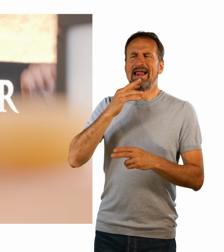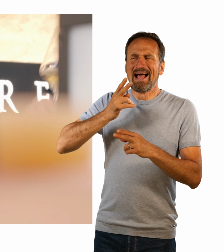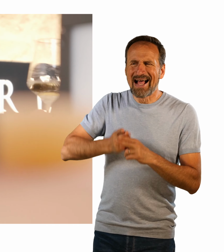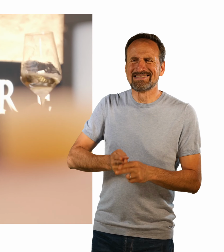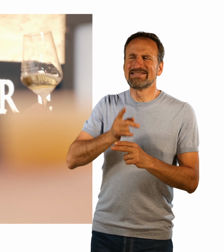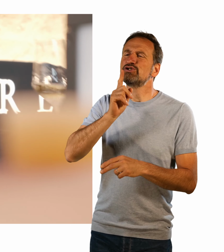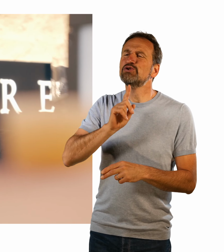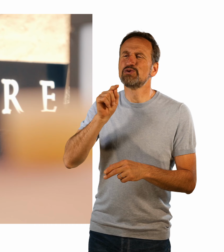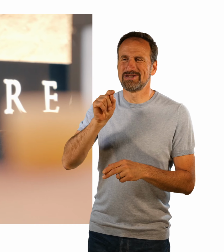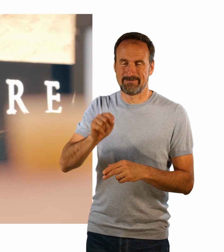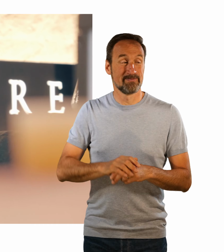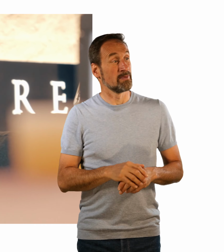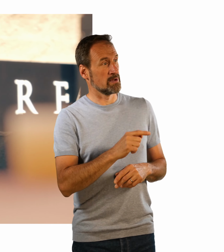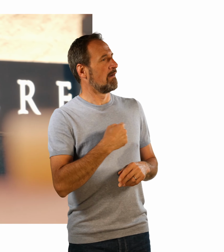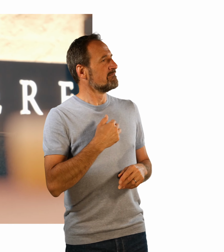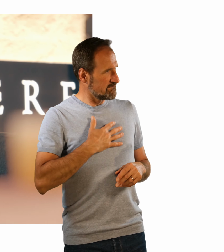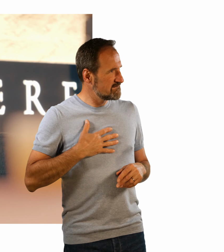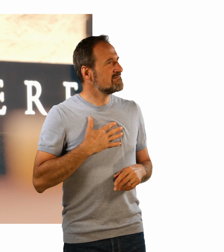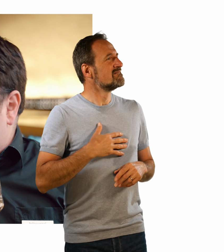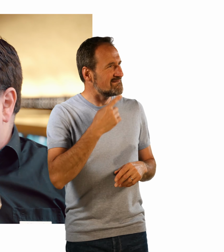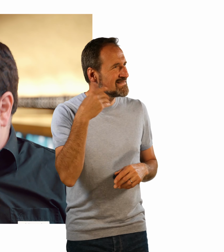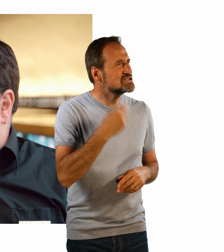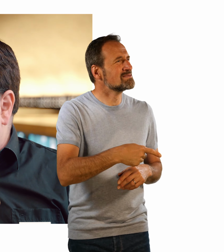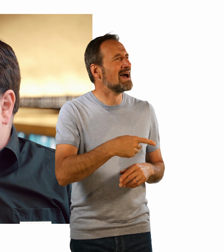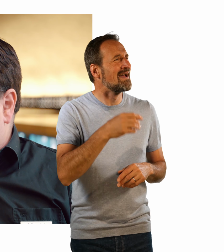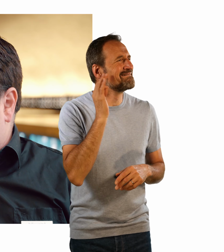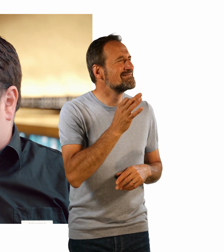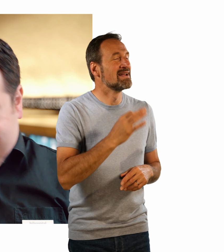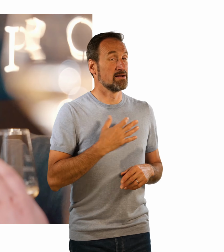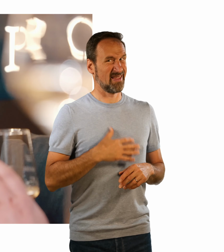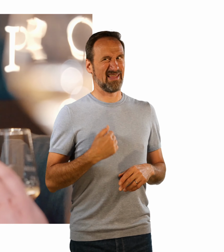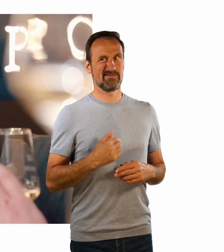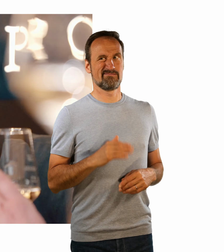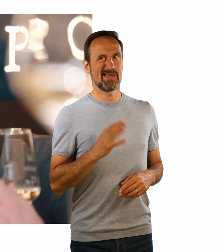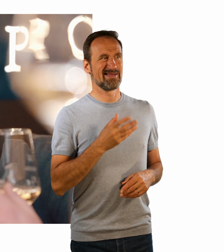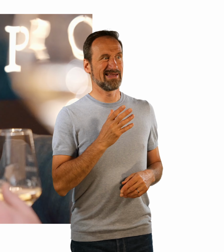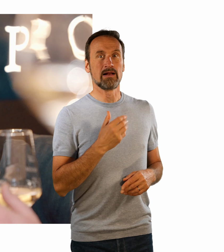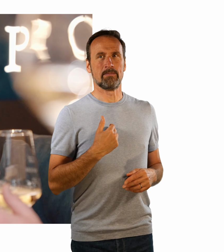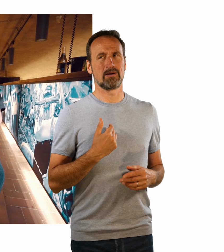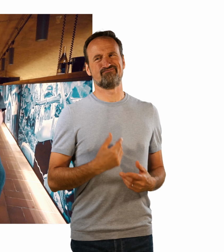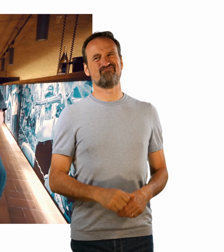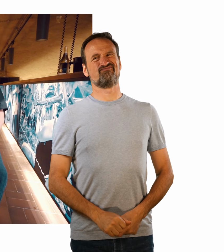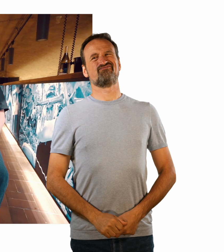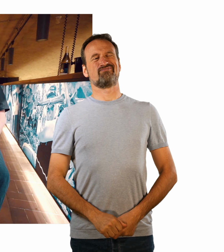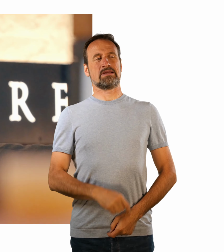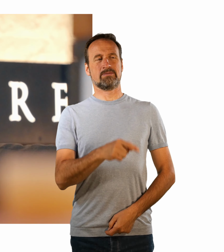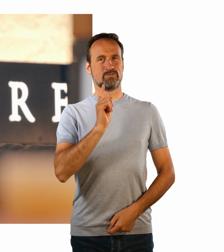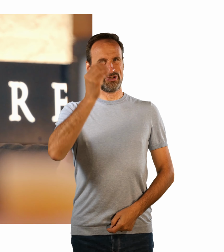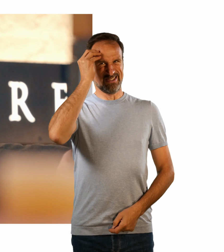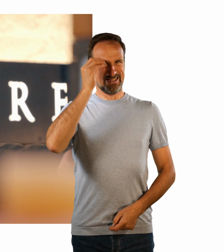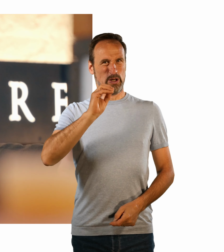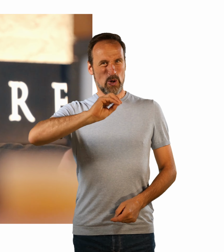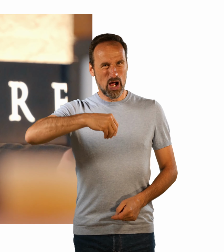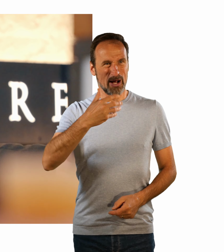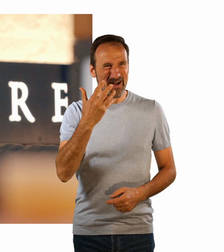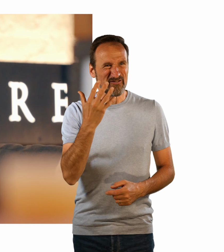tatsächlich gerne näher getrunken. Wie ist das, was in deiner Geschmacksdichtung geht? Lecker. Aber ich musste ja natürlich daran denken,